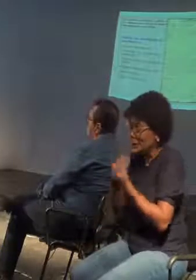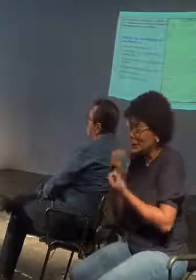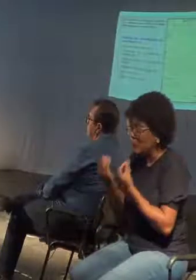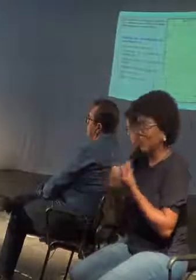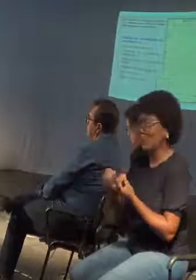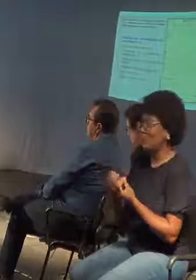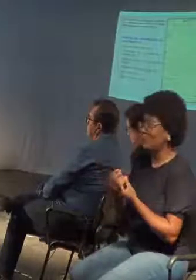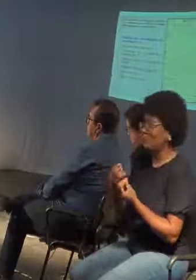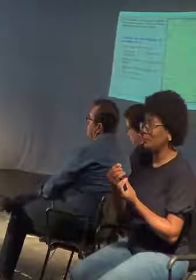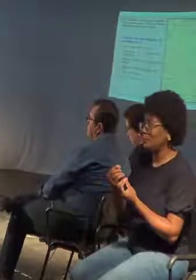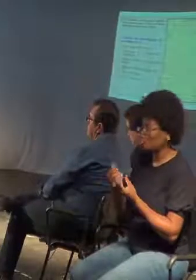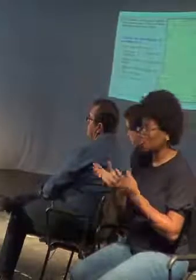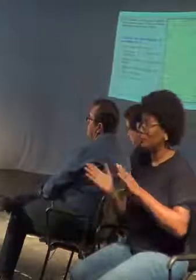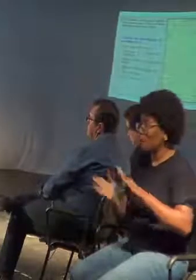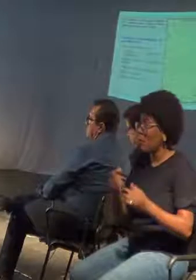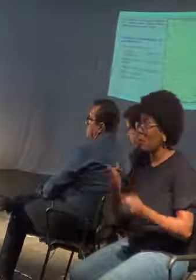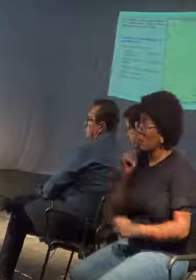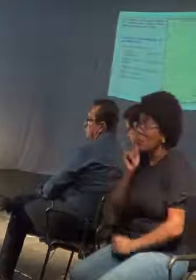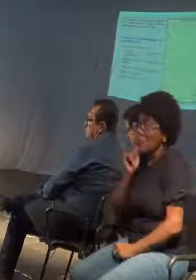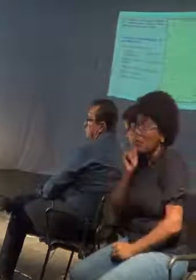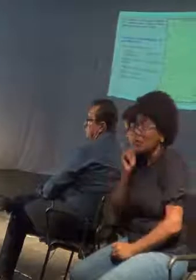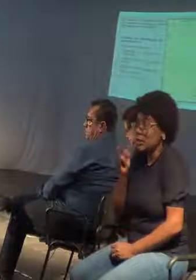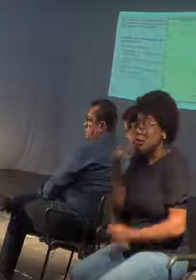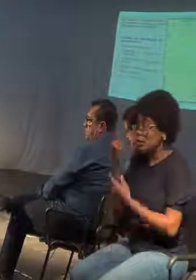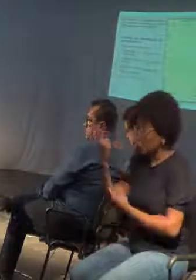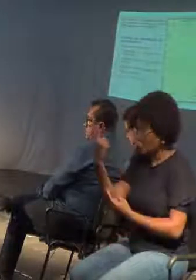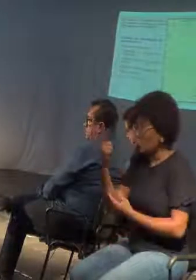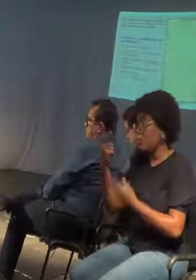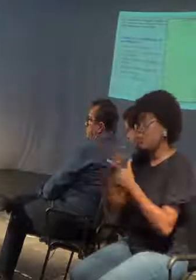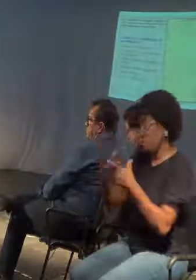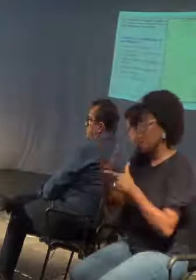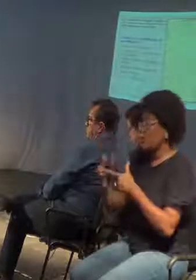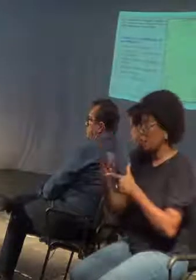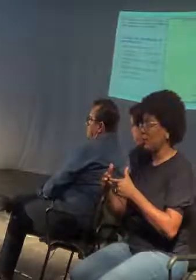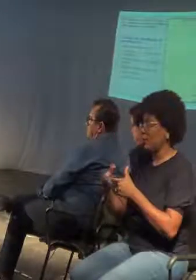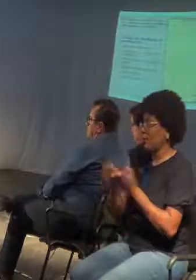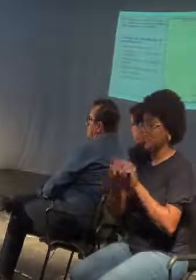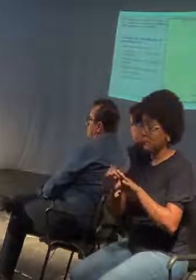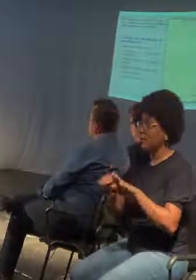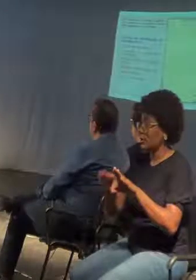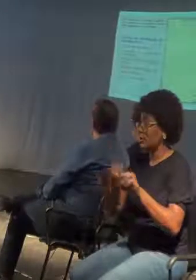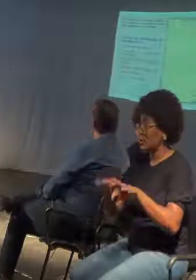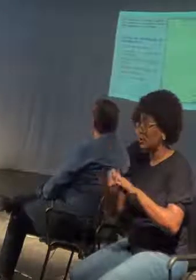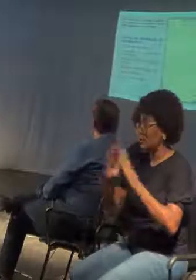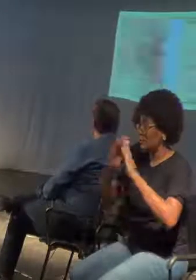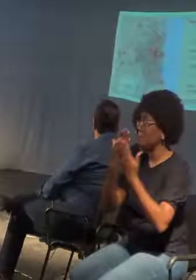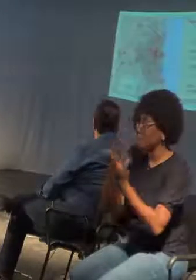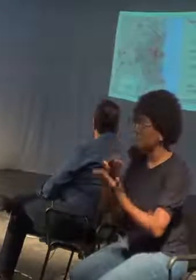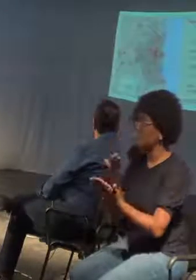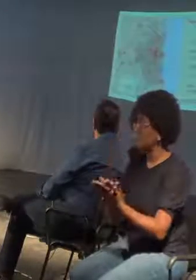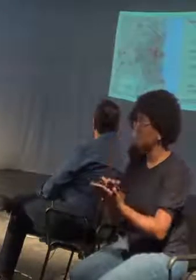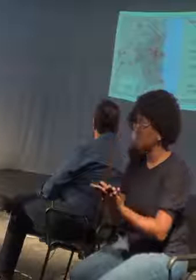saúde, educação, todos isso é um estudo que é depois minuciosamente detalhado. Né?